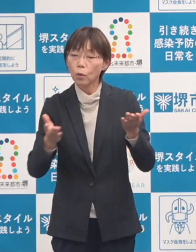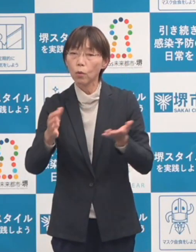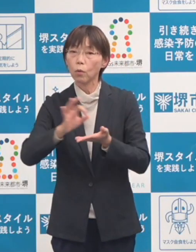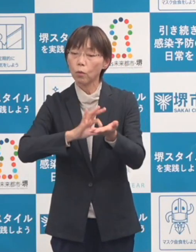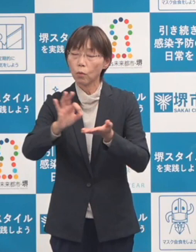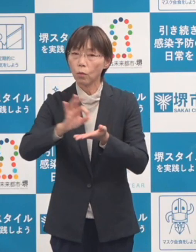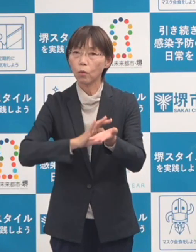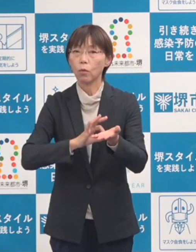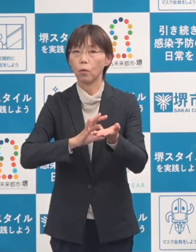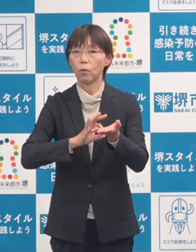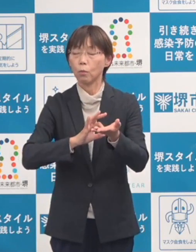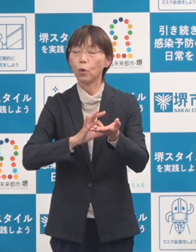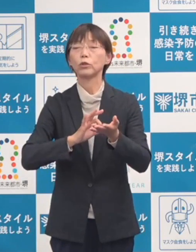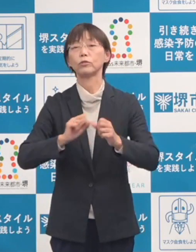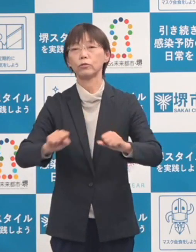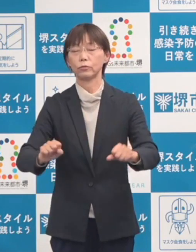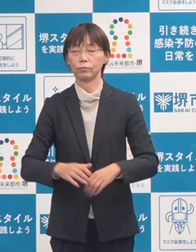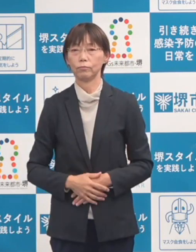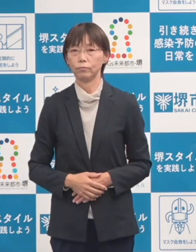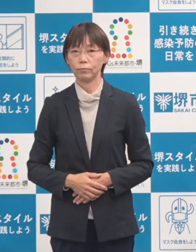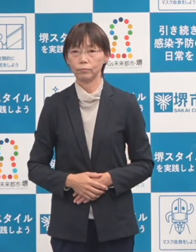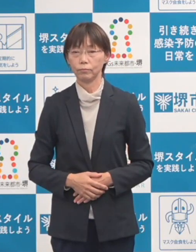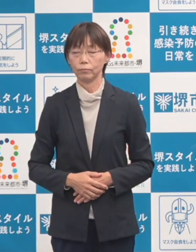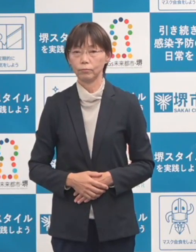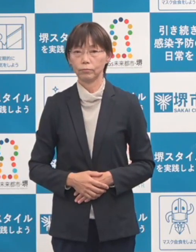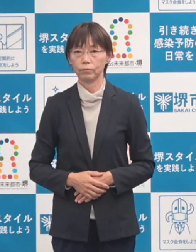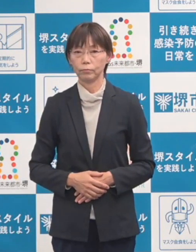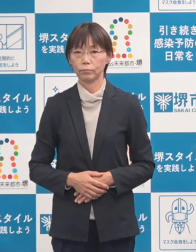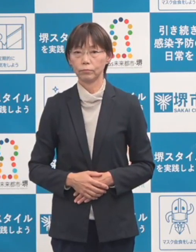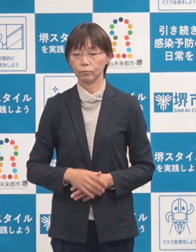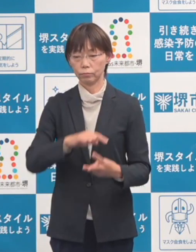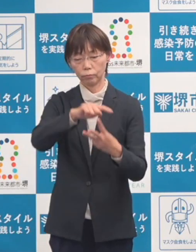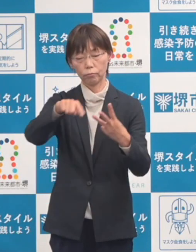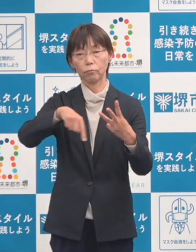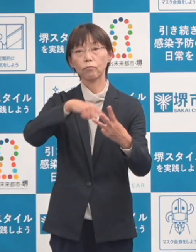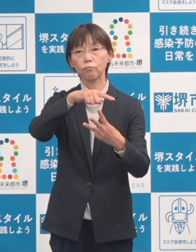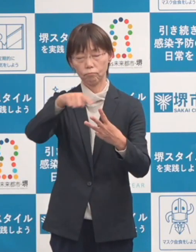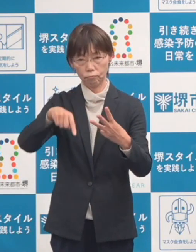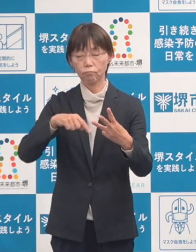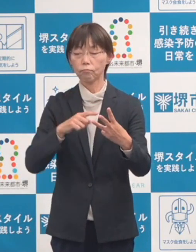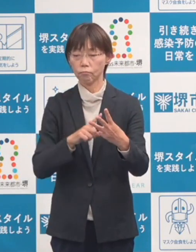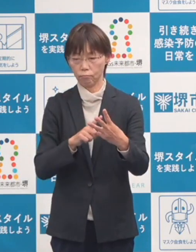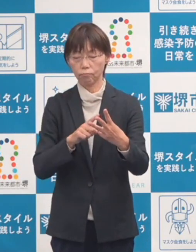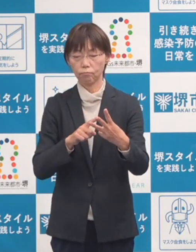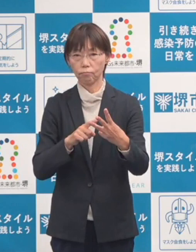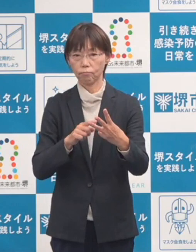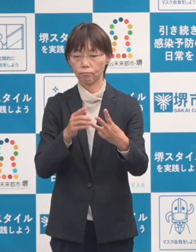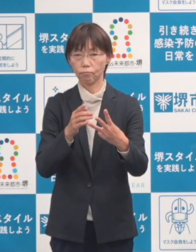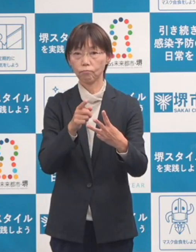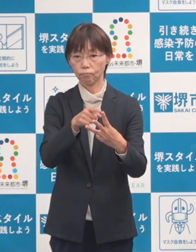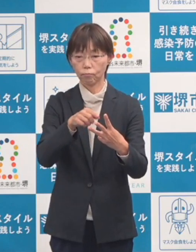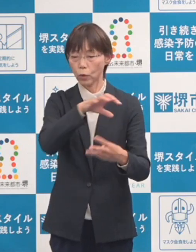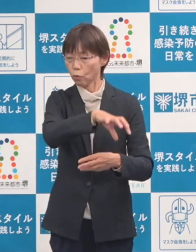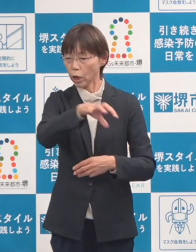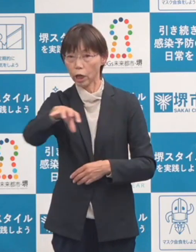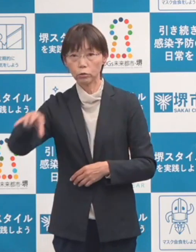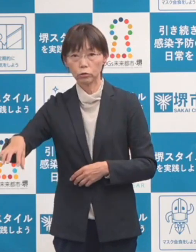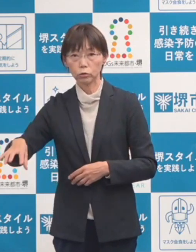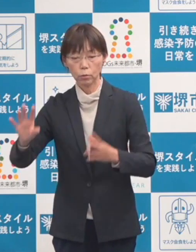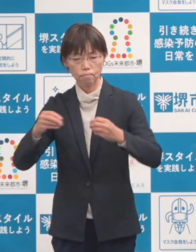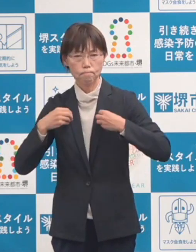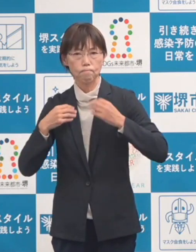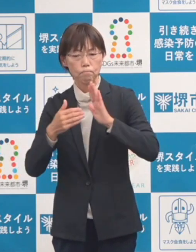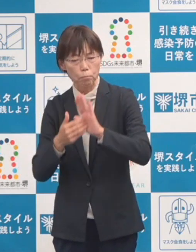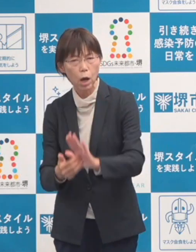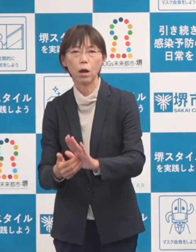即売会を開催をいたします。これらの会場を分散することによりまして、感染対策という面はもちろん